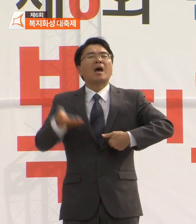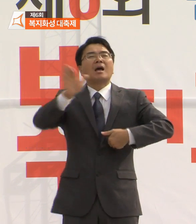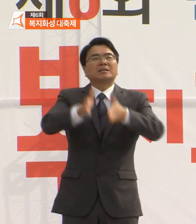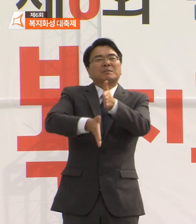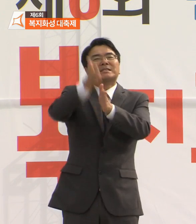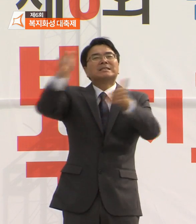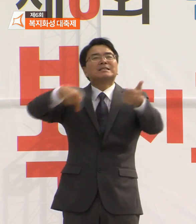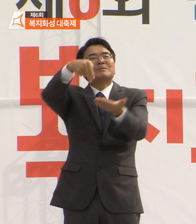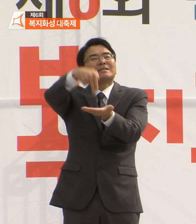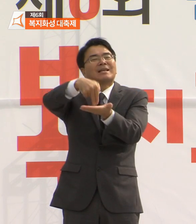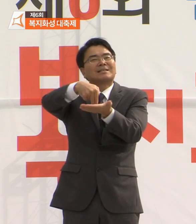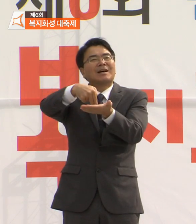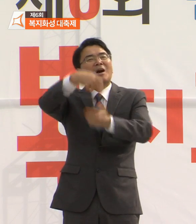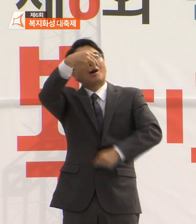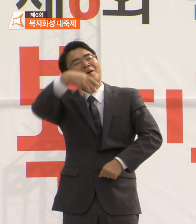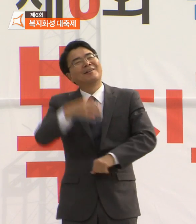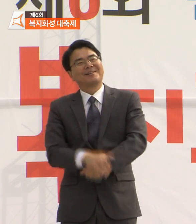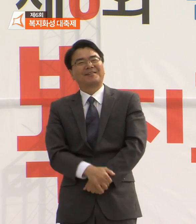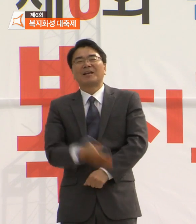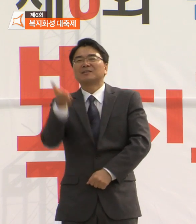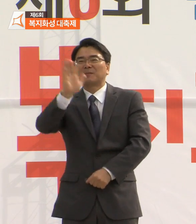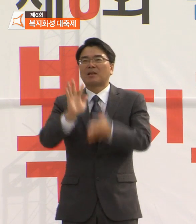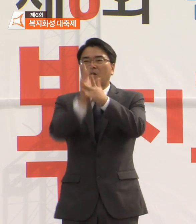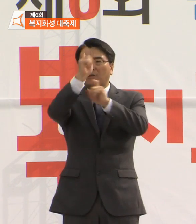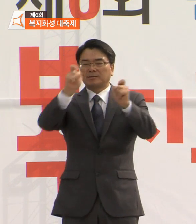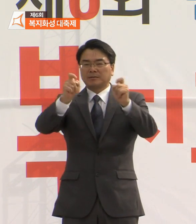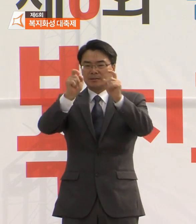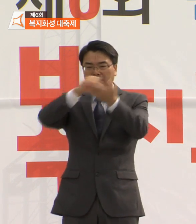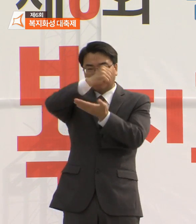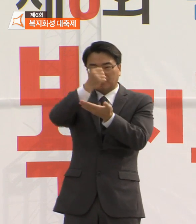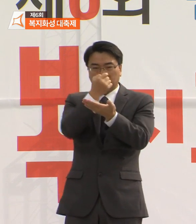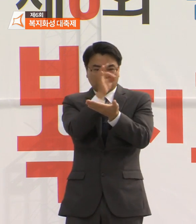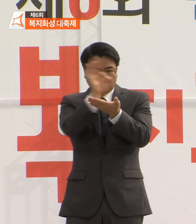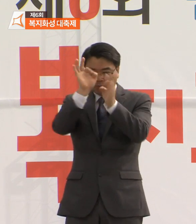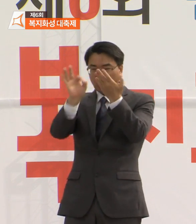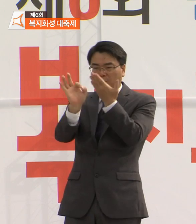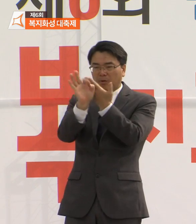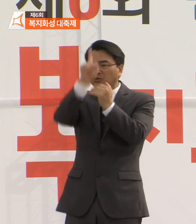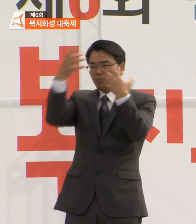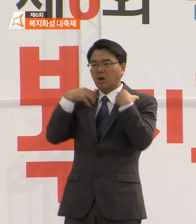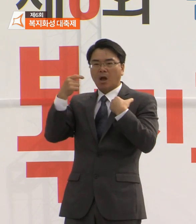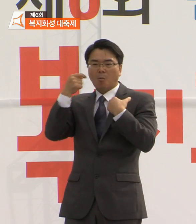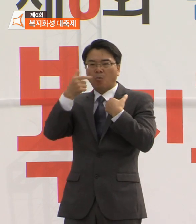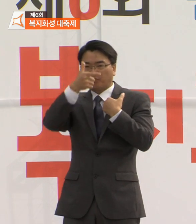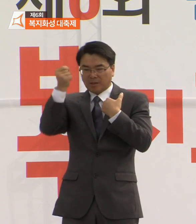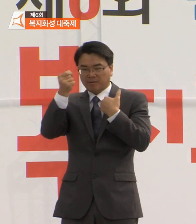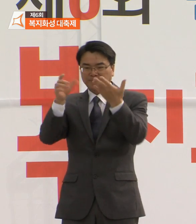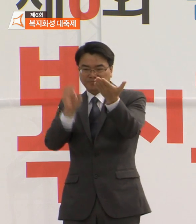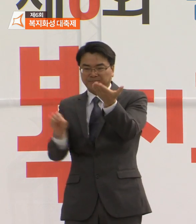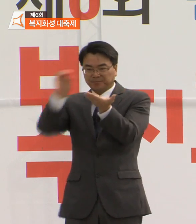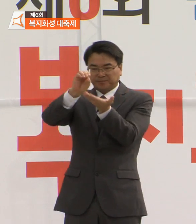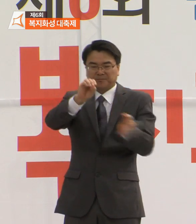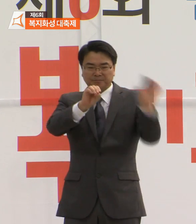별로 없죠. 대신에 화성시 자체가 예산을 보다 보면, 정부가 못하는 부분들을 좀 더 채워놓고, 좀